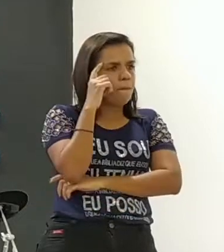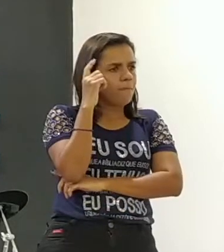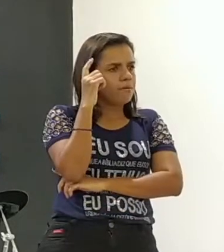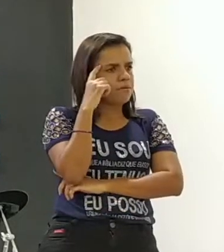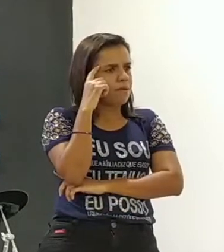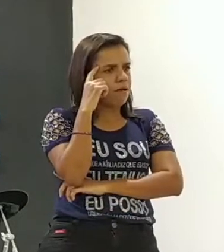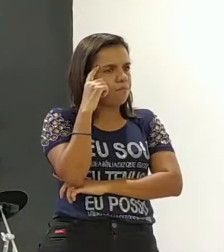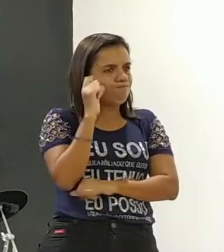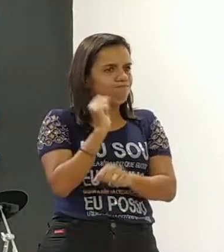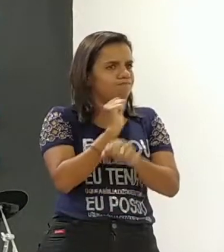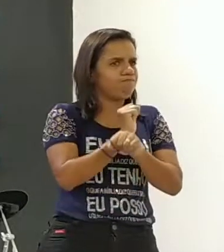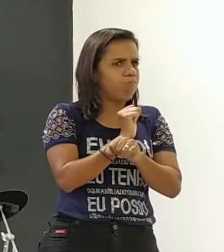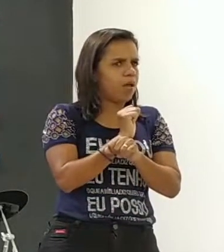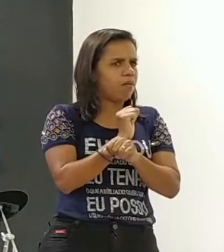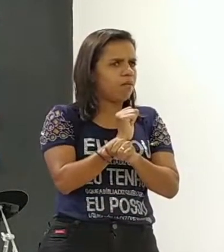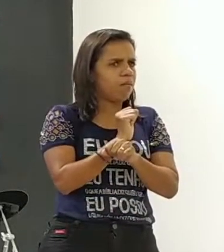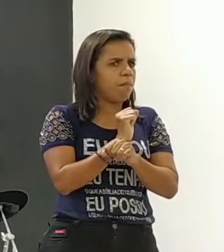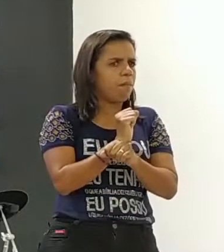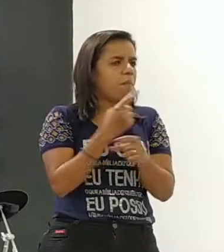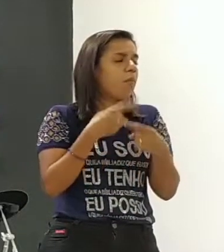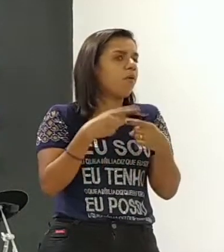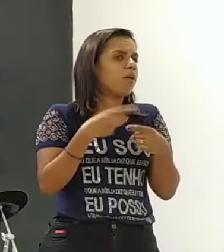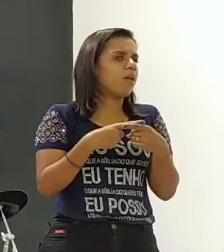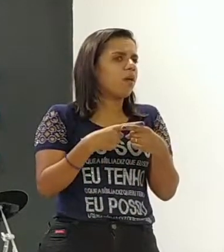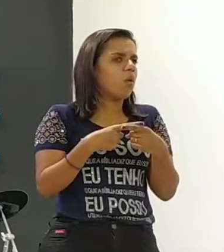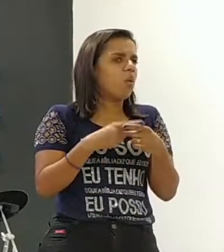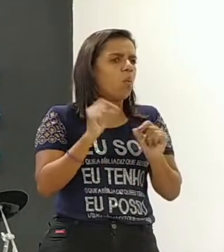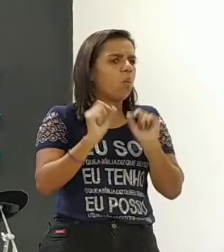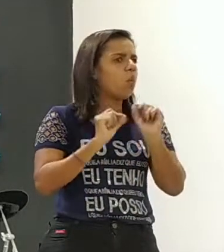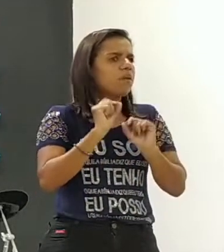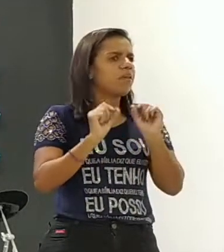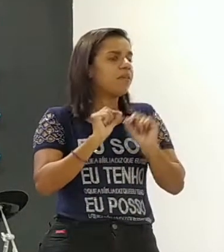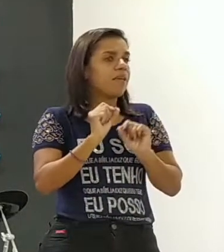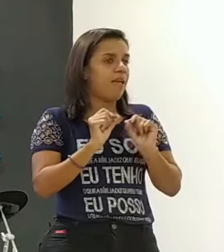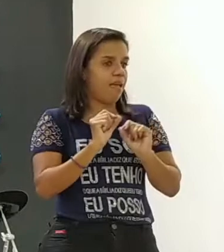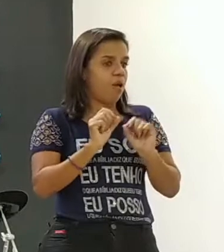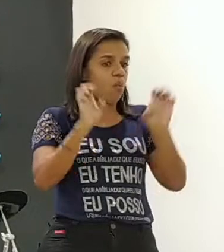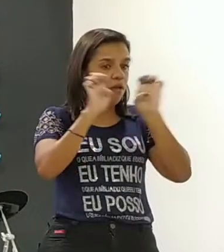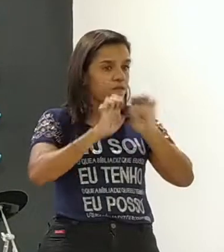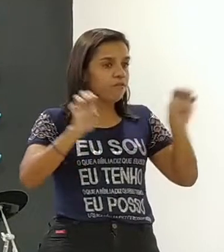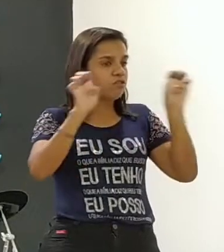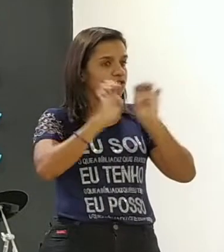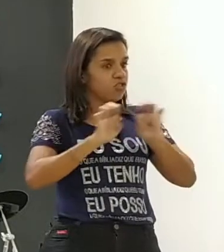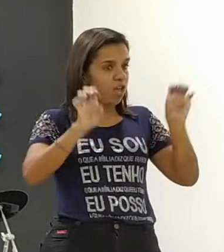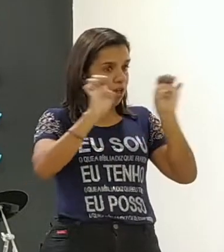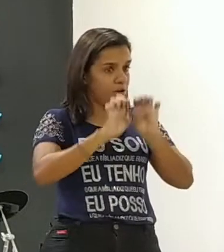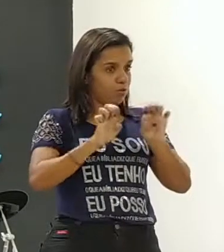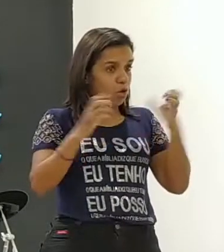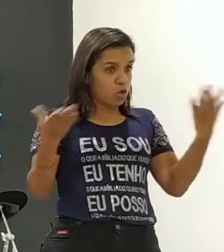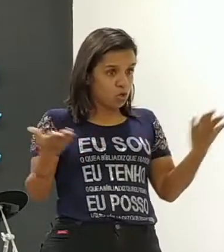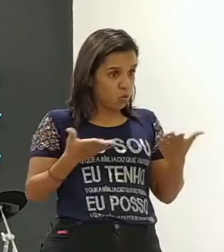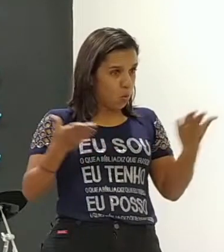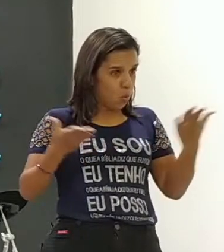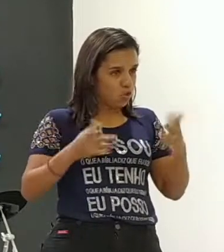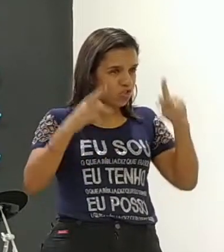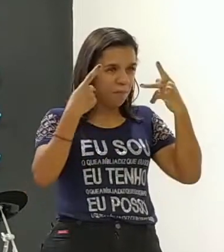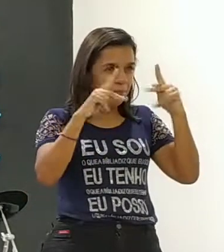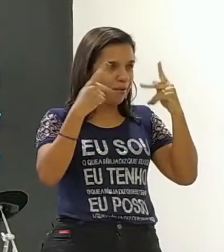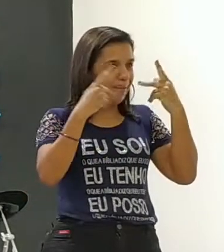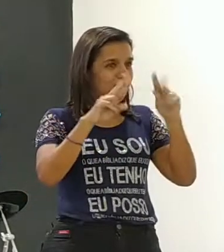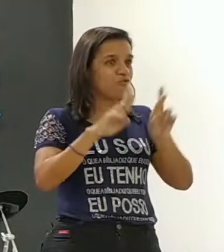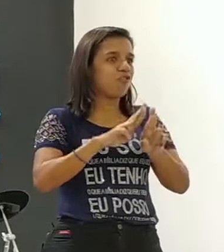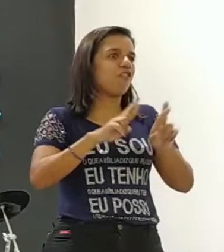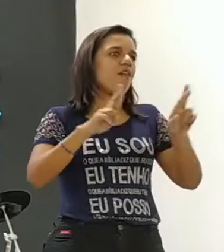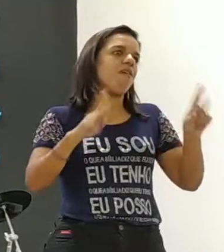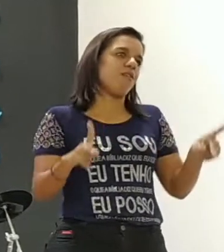Evangelho. Por quê? Porque hoje tem sido pregado um Evangelho diferente do que a